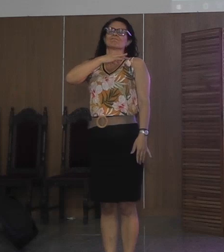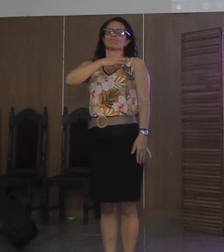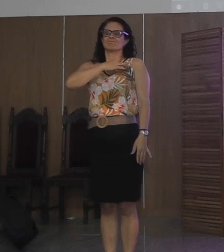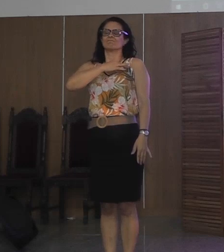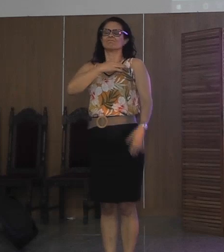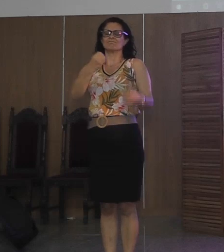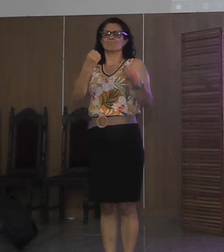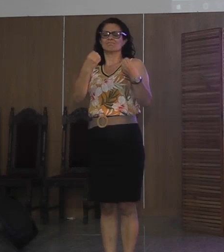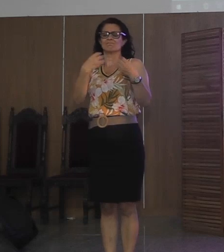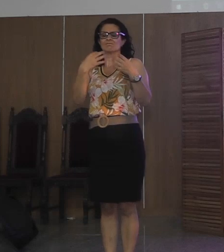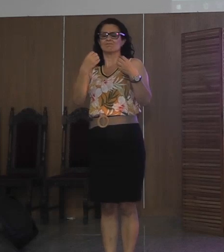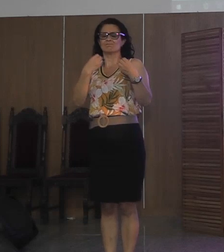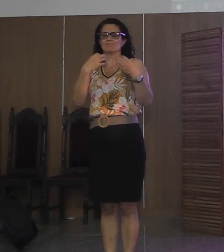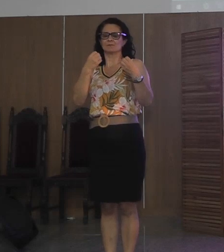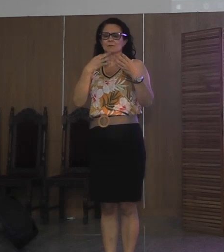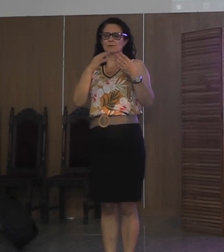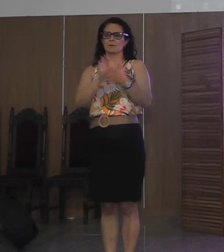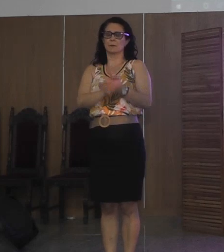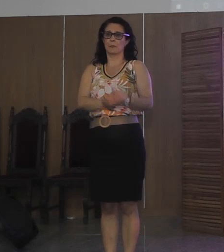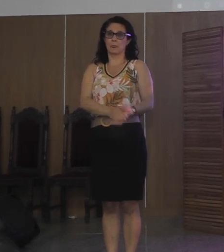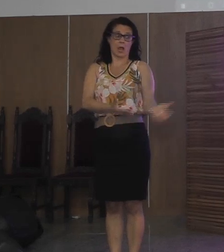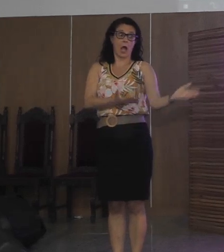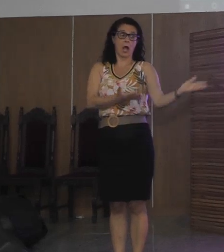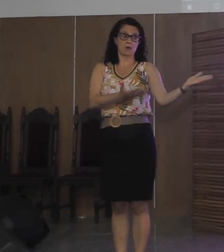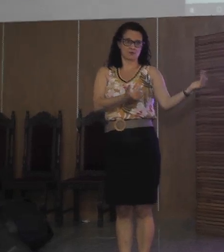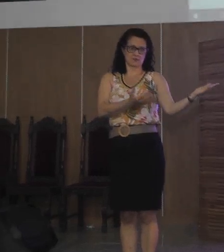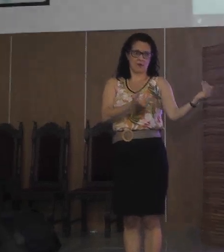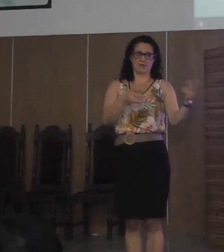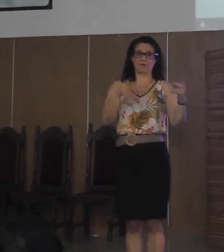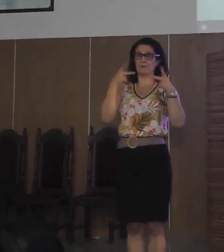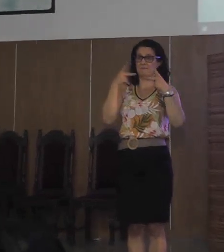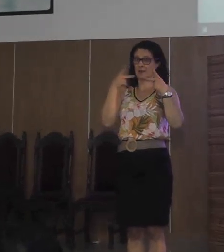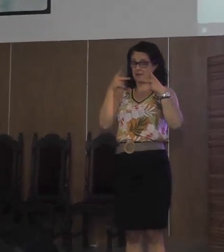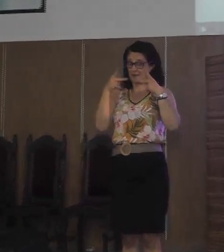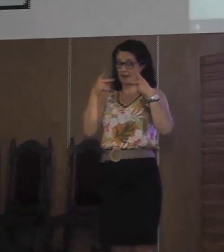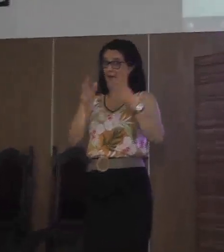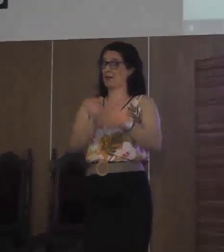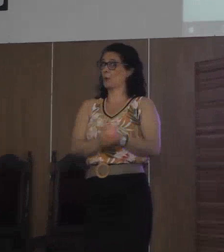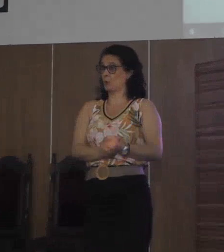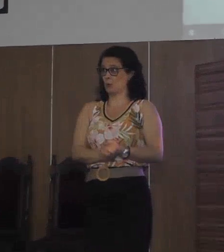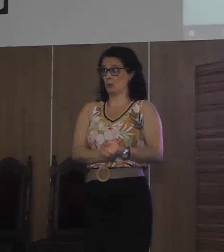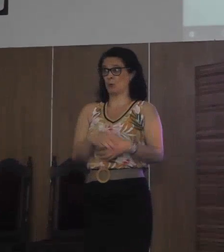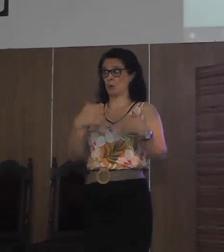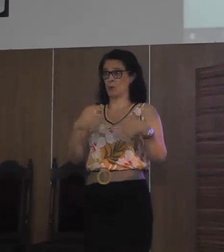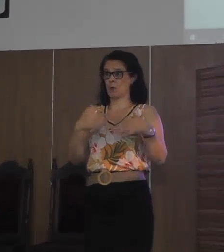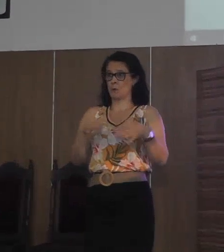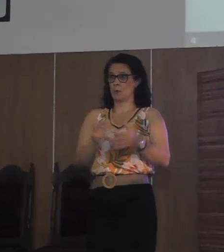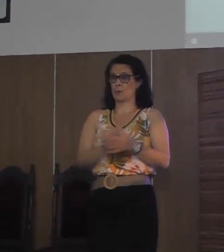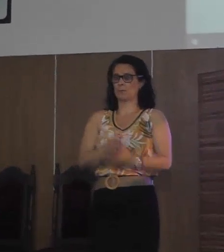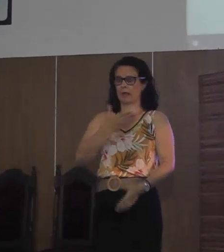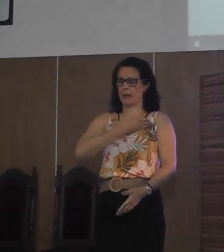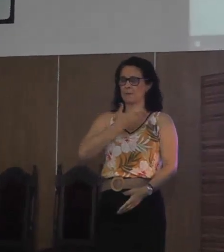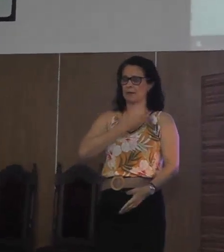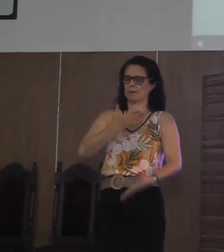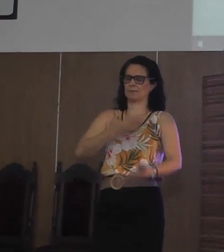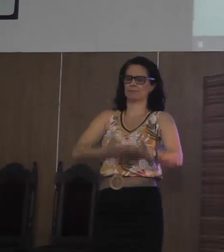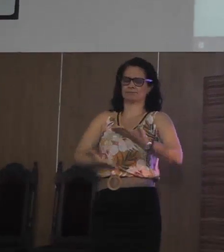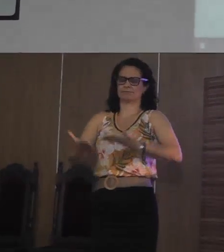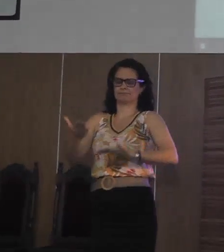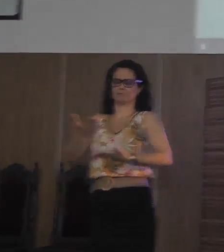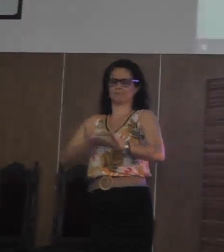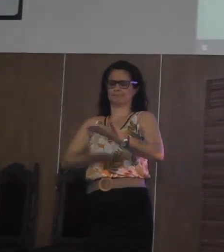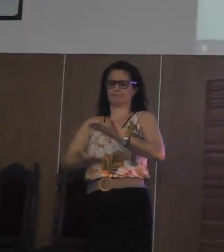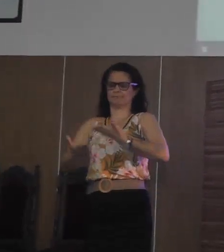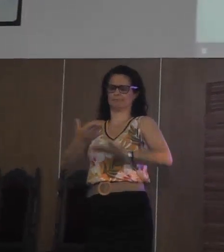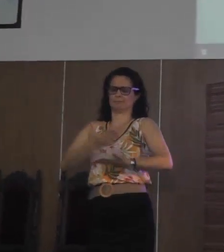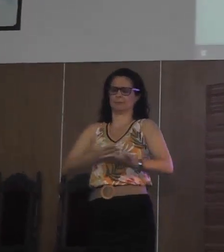jovem, servo do Senhor, discípulo aqui desta casa, discípulo do Senhor Jesus, e nosso também, para poder estar